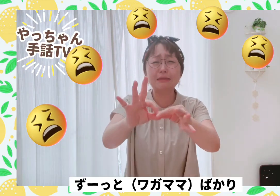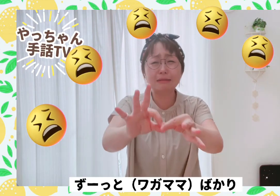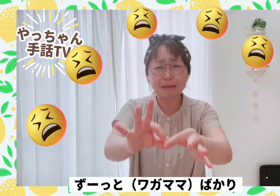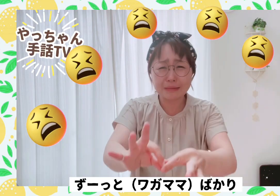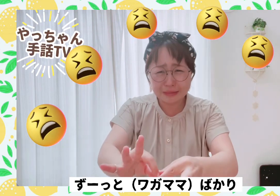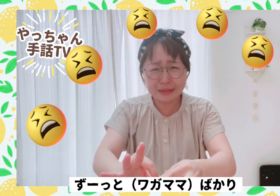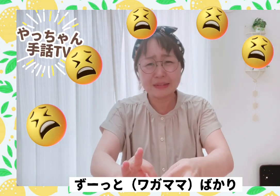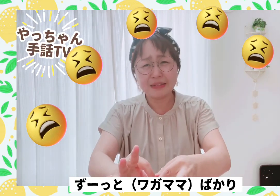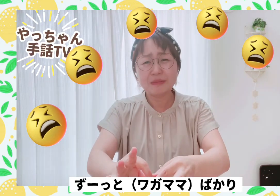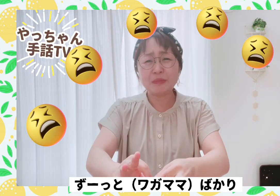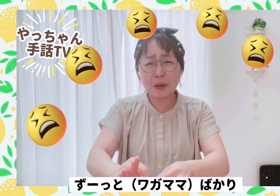ーっと、